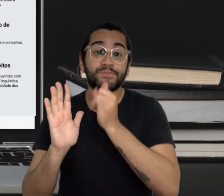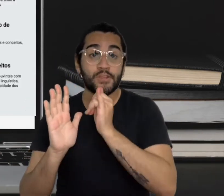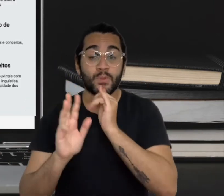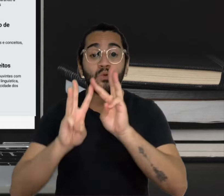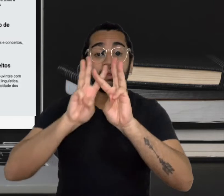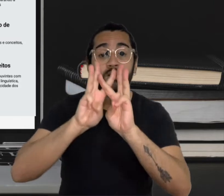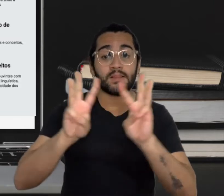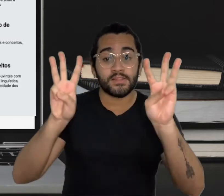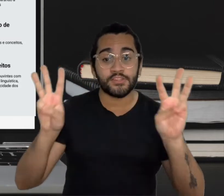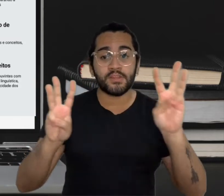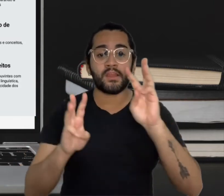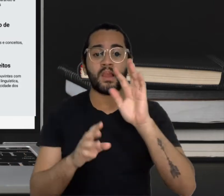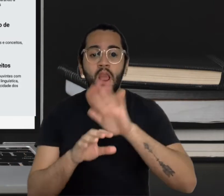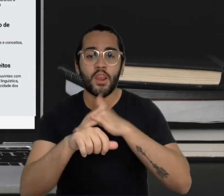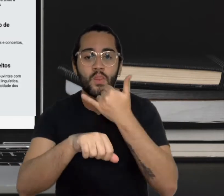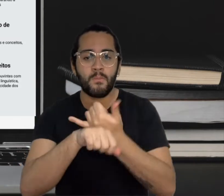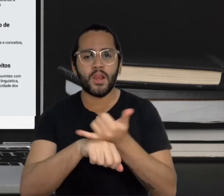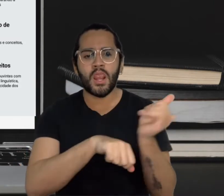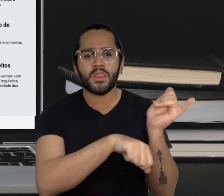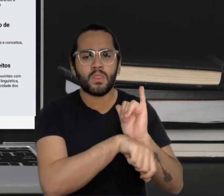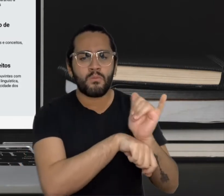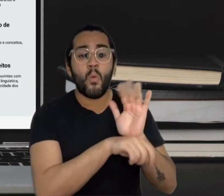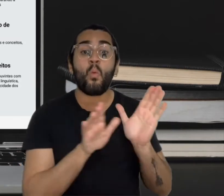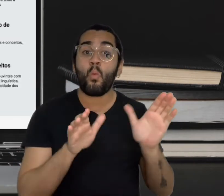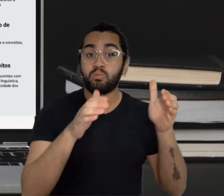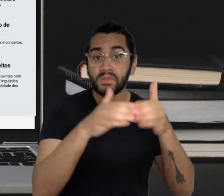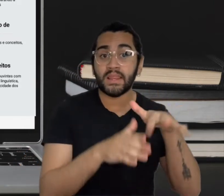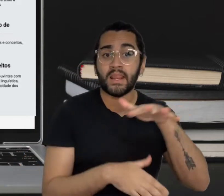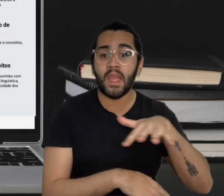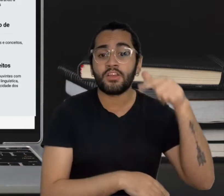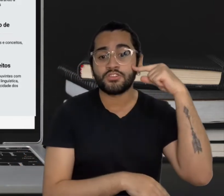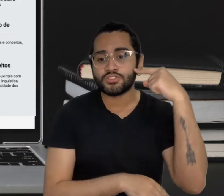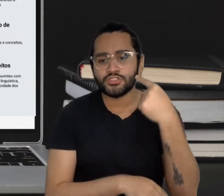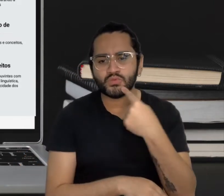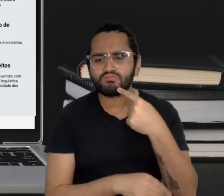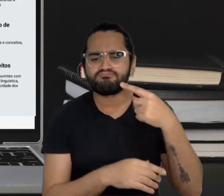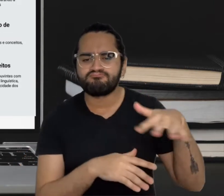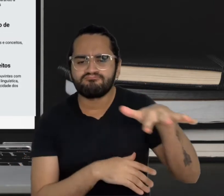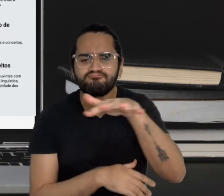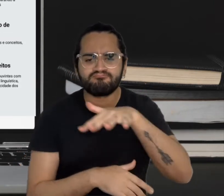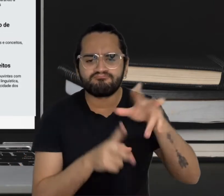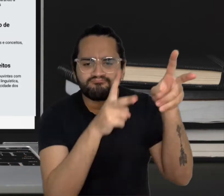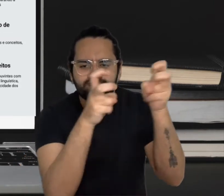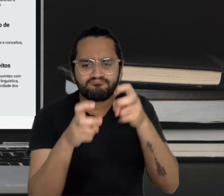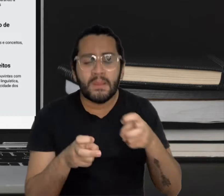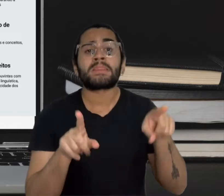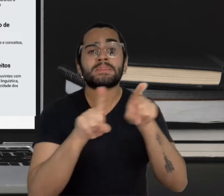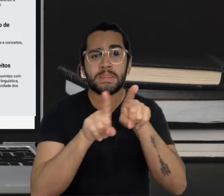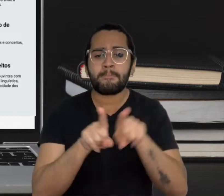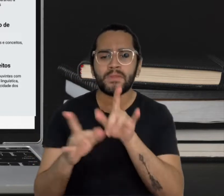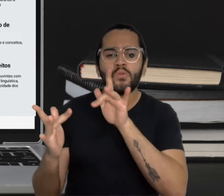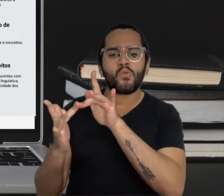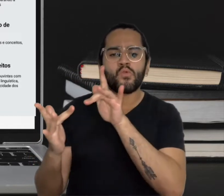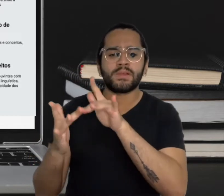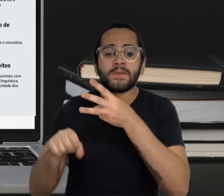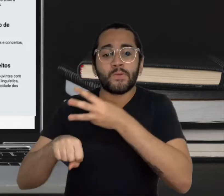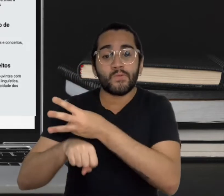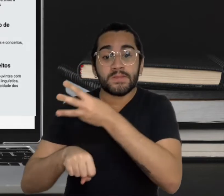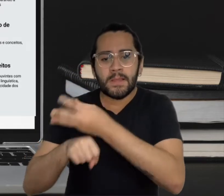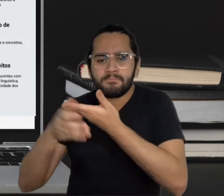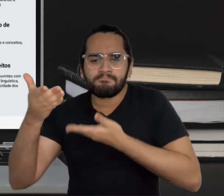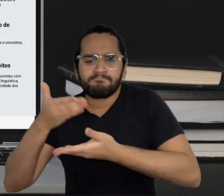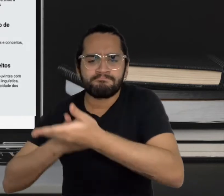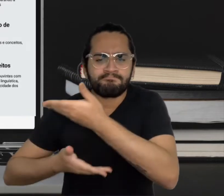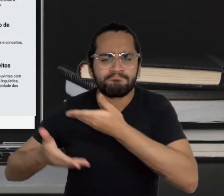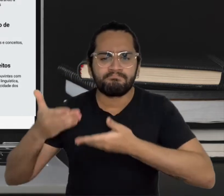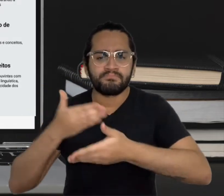sendo eles alguns em glossários, em sites, no próprio YouTube, no Google, na comunidade surdas, e